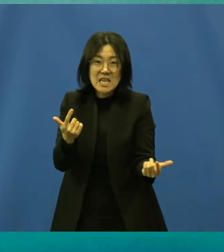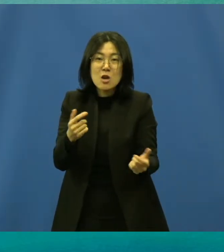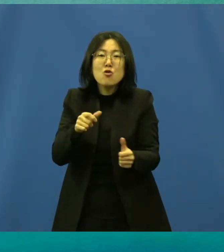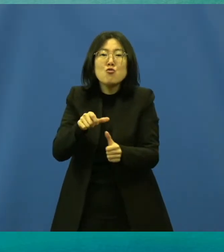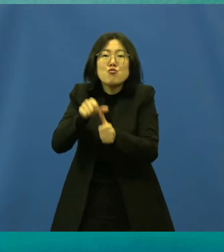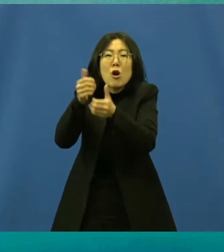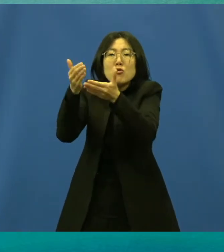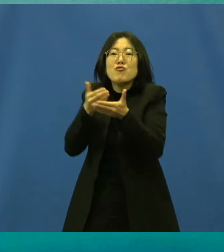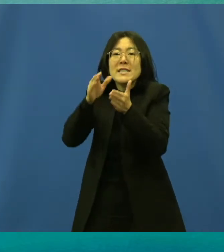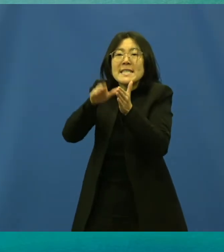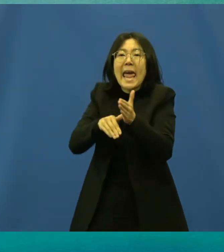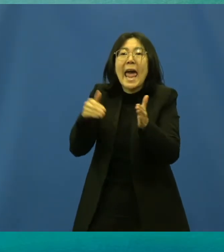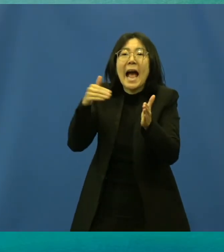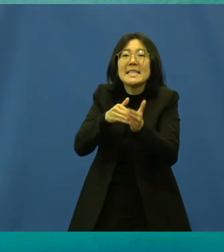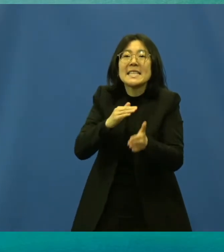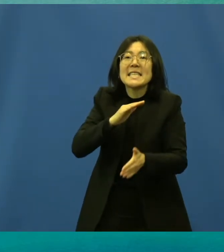버림받음.